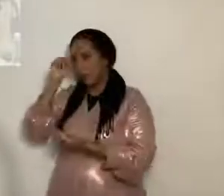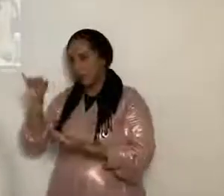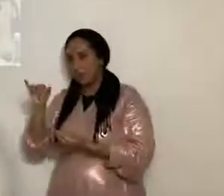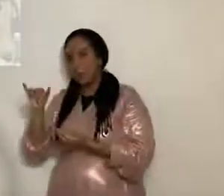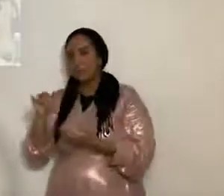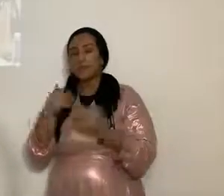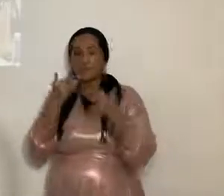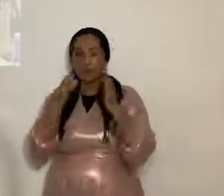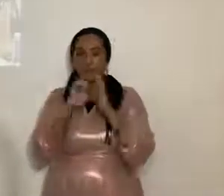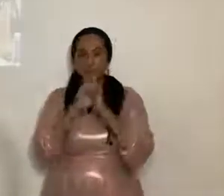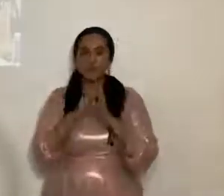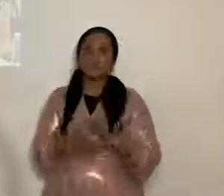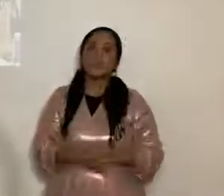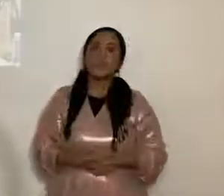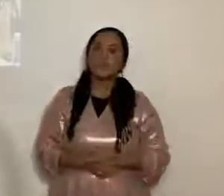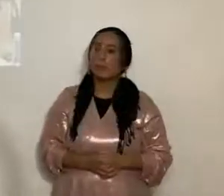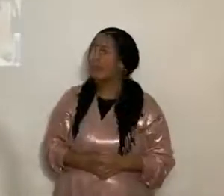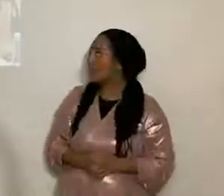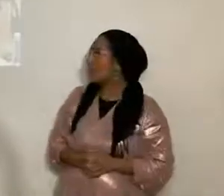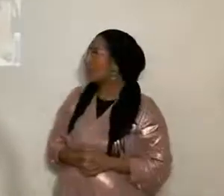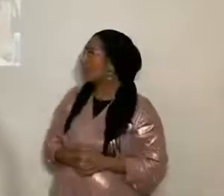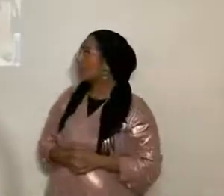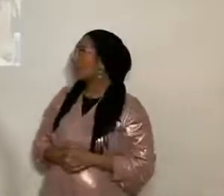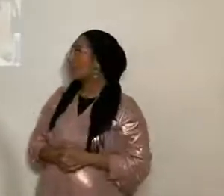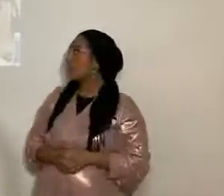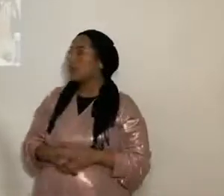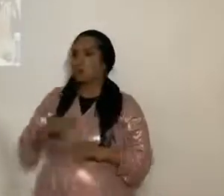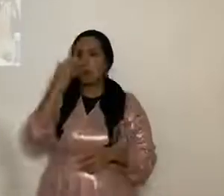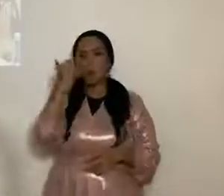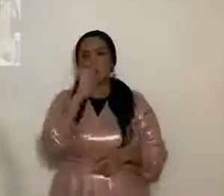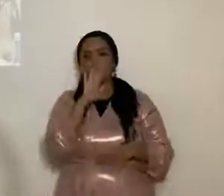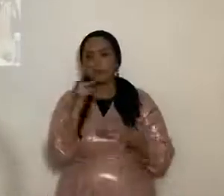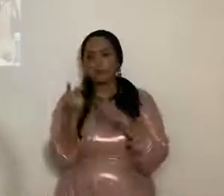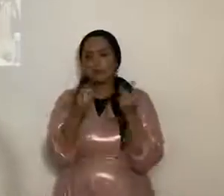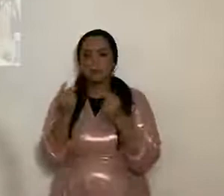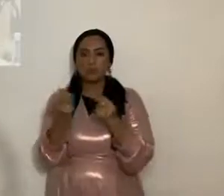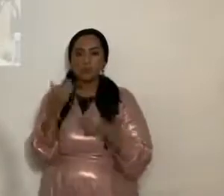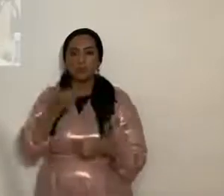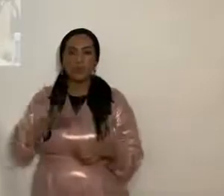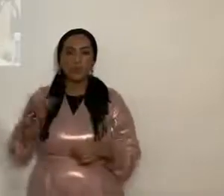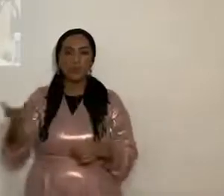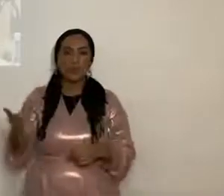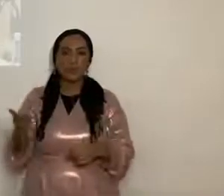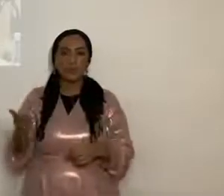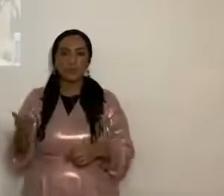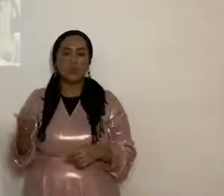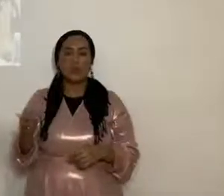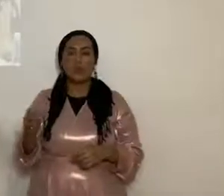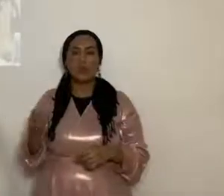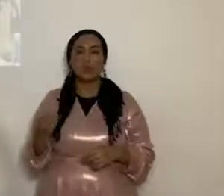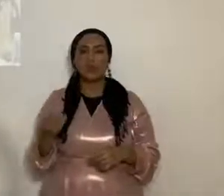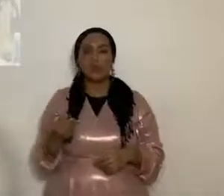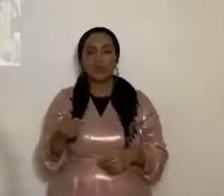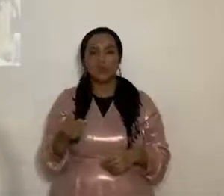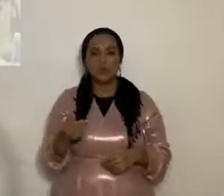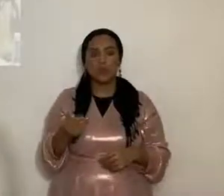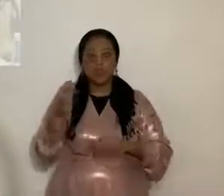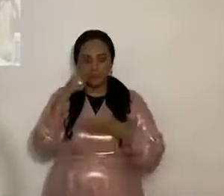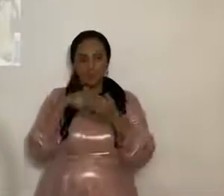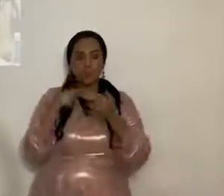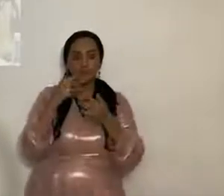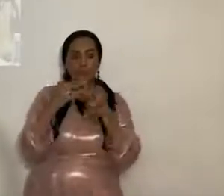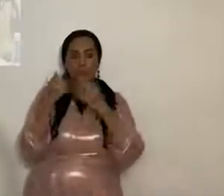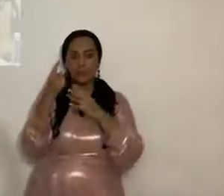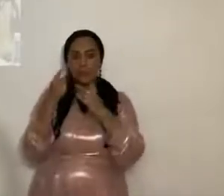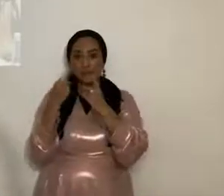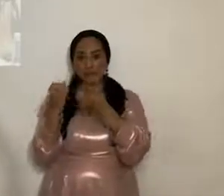en estos ejemplos. ¿Por qué haces las cosas? ¿Por qué haces las cosas? ¿Por quedar bien? Bueno, vamos a ver a alguien